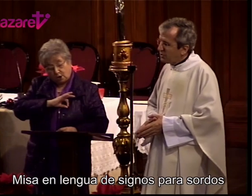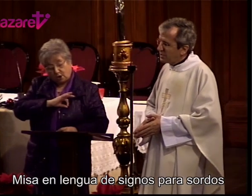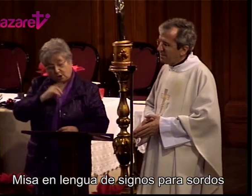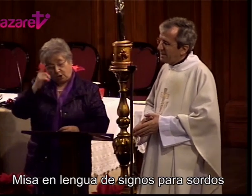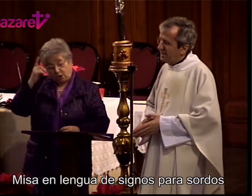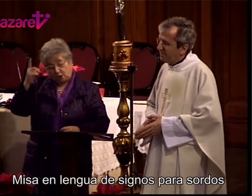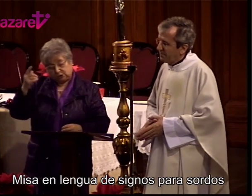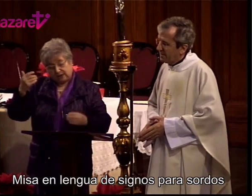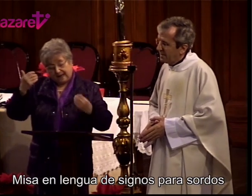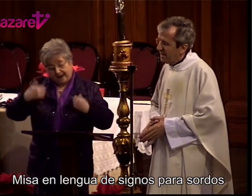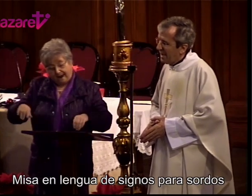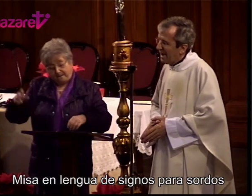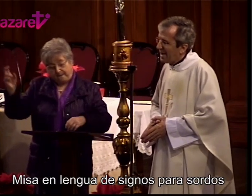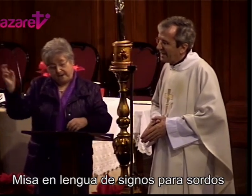ya viene a regir